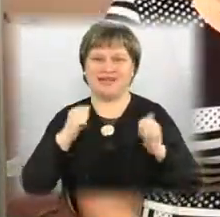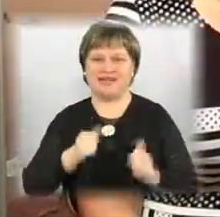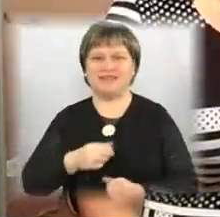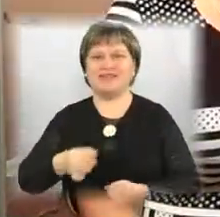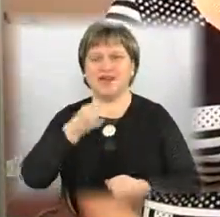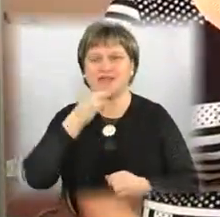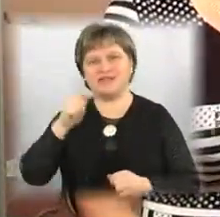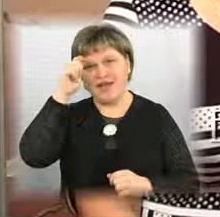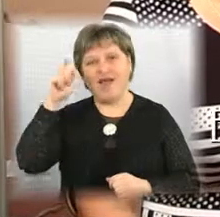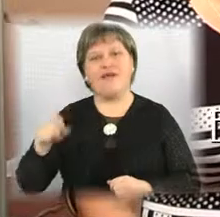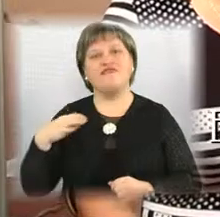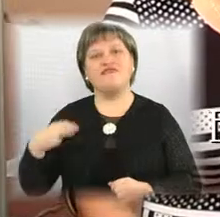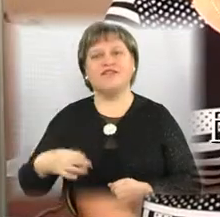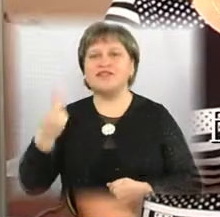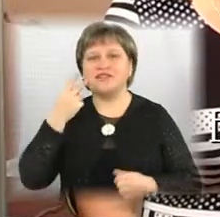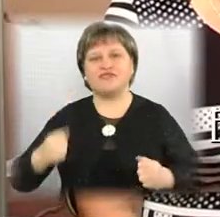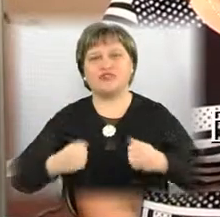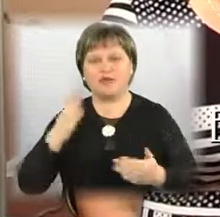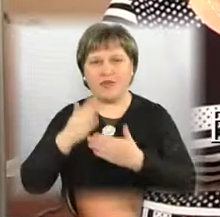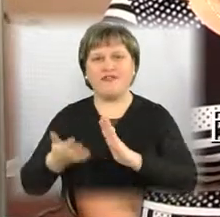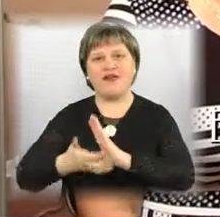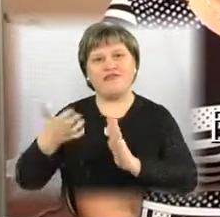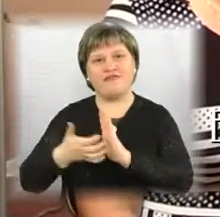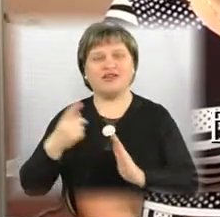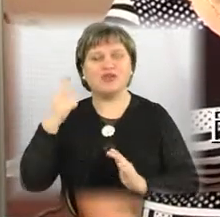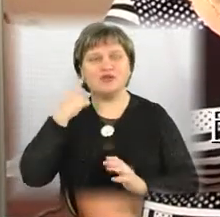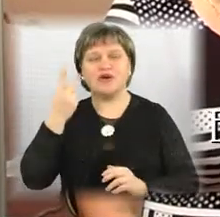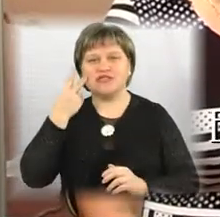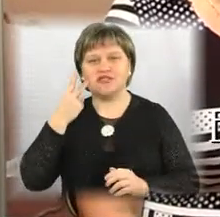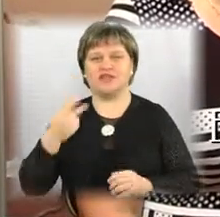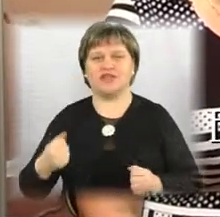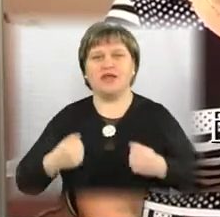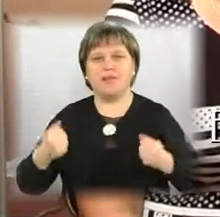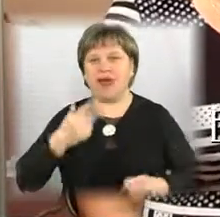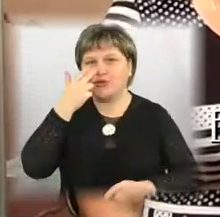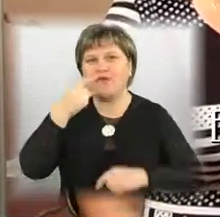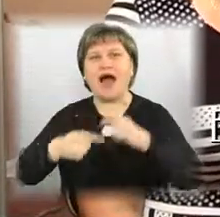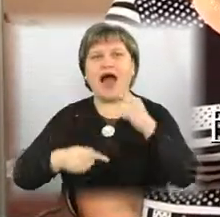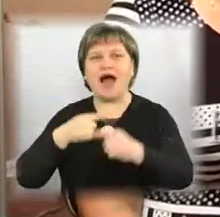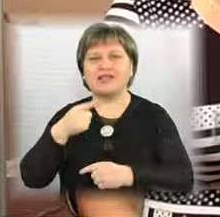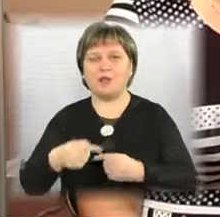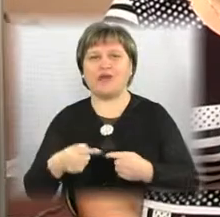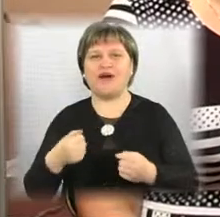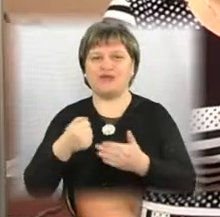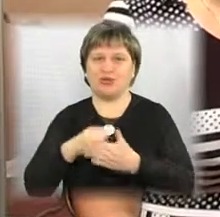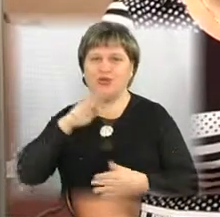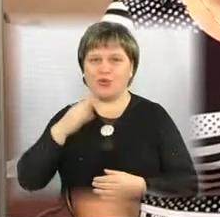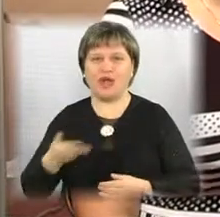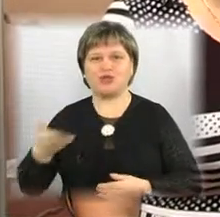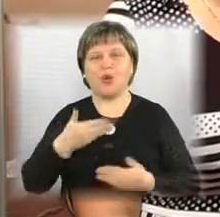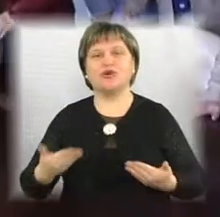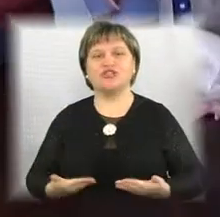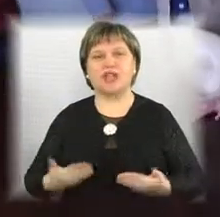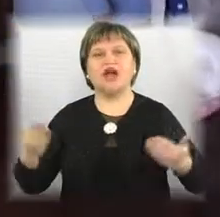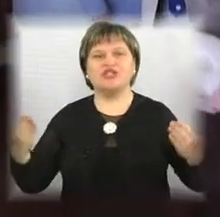завжди прагнув, хоч мав вади слуху, завжди прагнув адаптуватися до нашого життя, як жити як звичайна людина. І